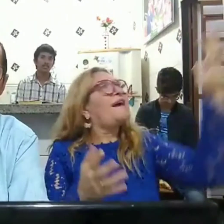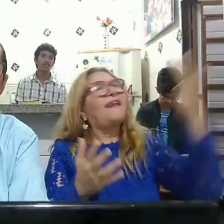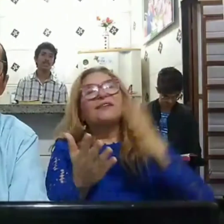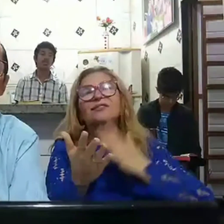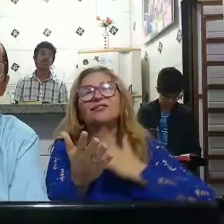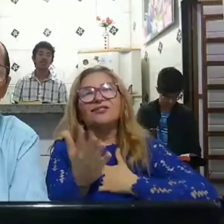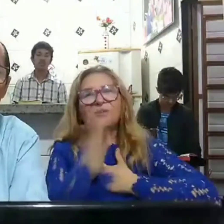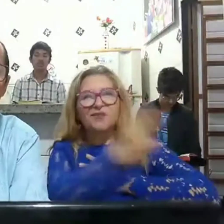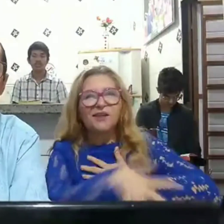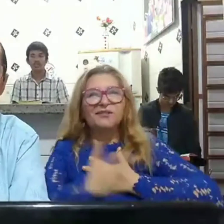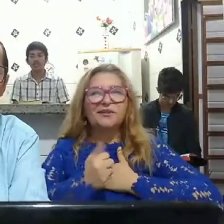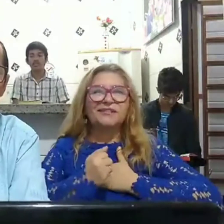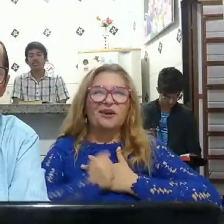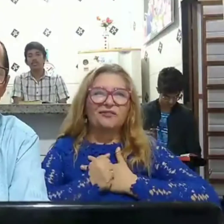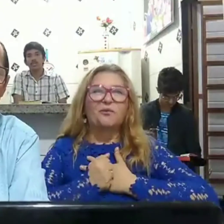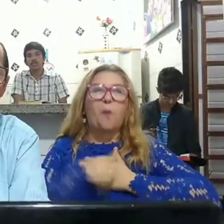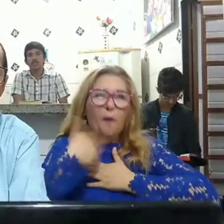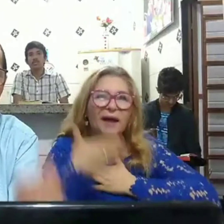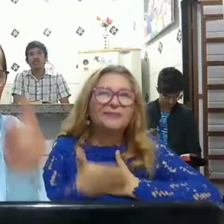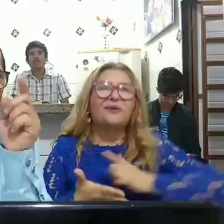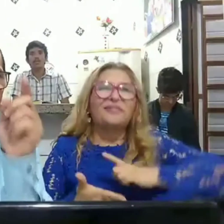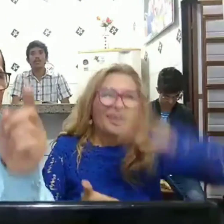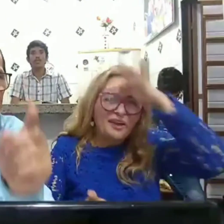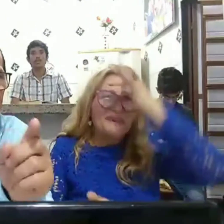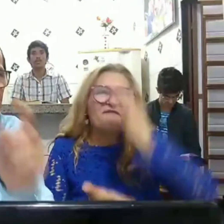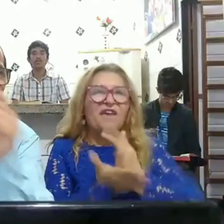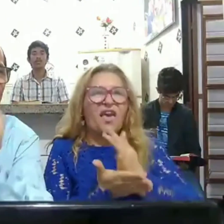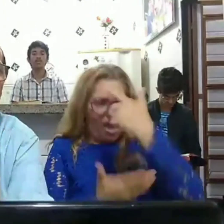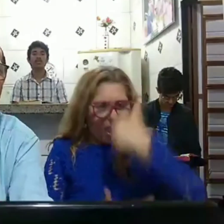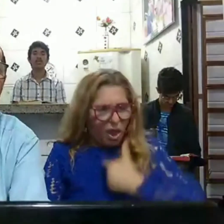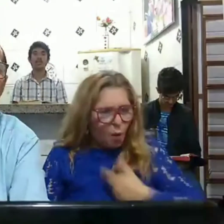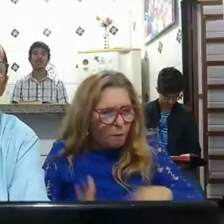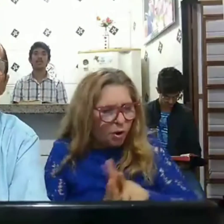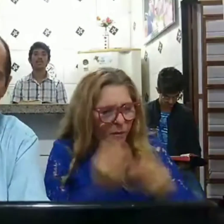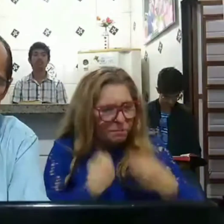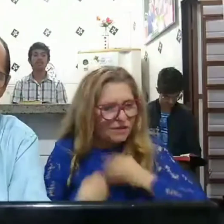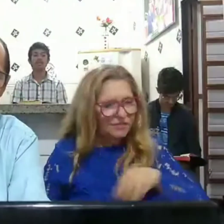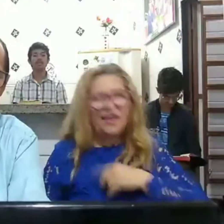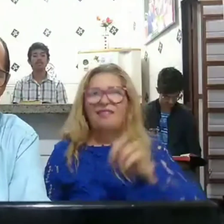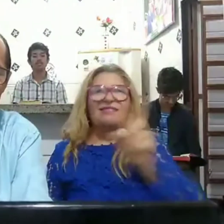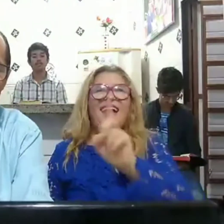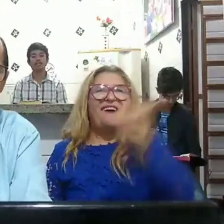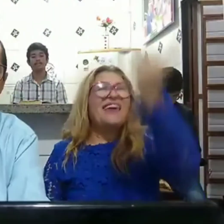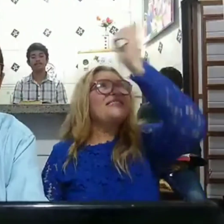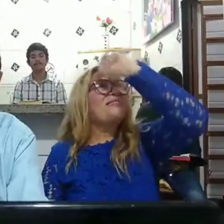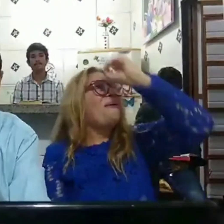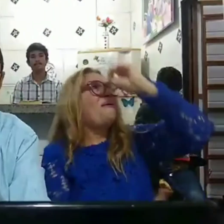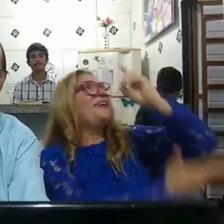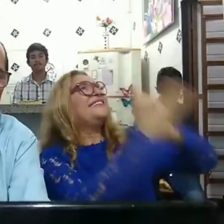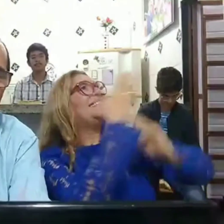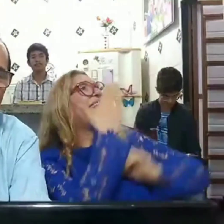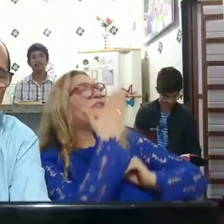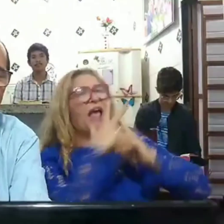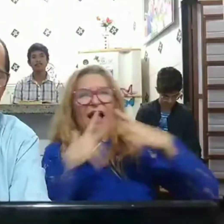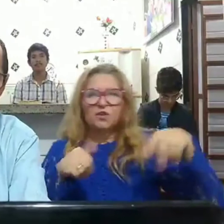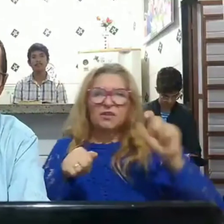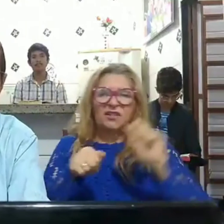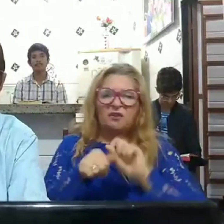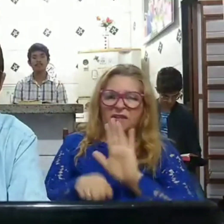salvos, mediante a fé. E isto não vem de vós, é dom de Deus, não de obras para